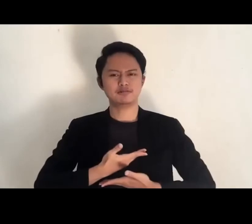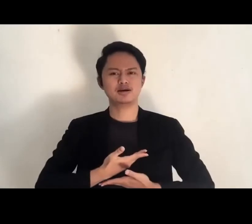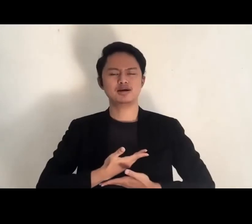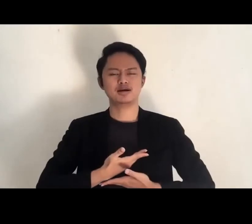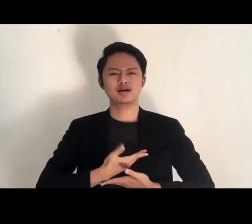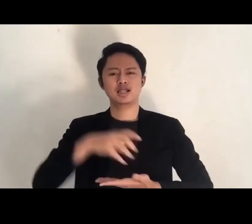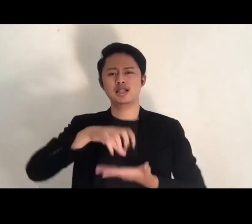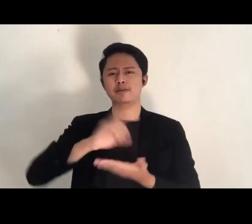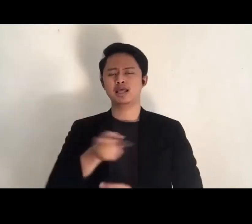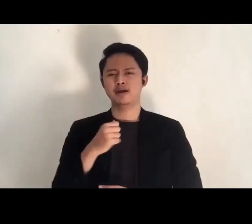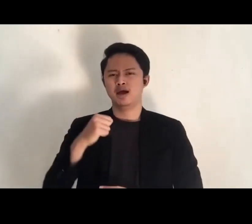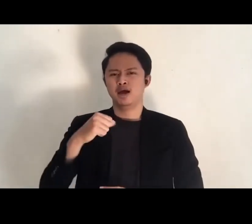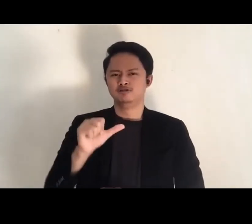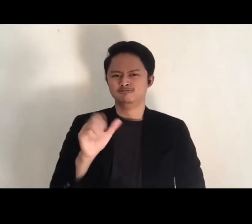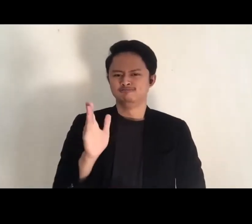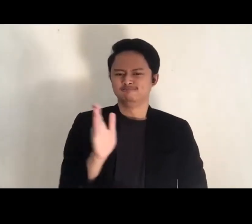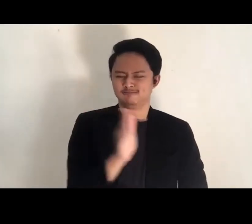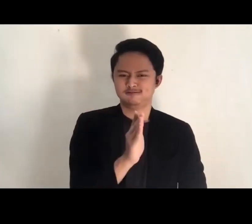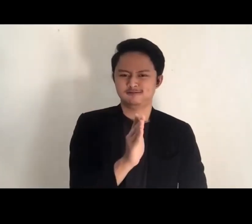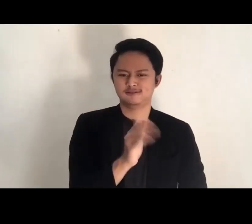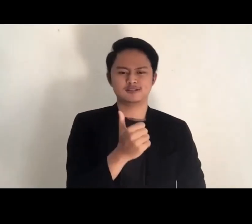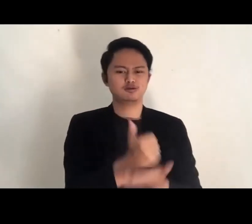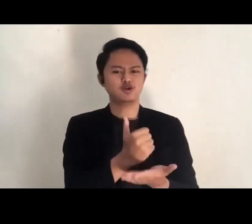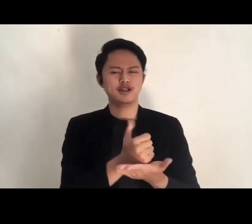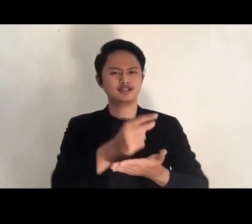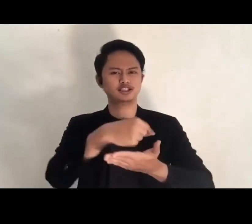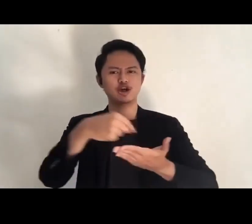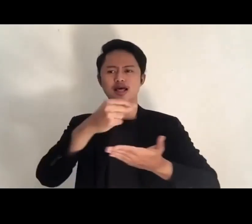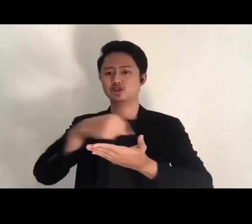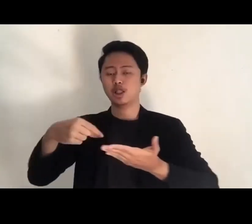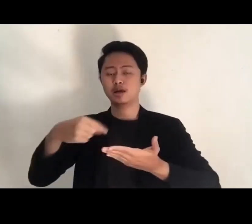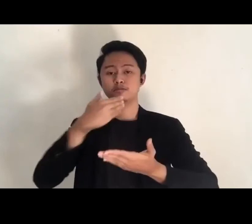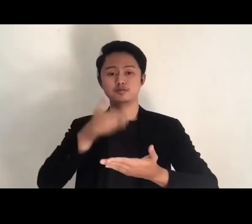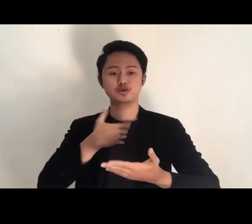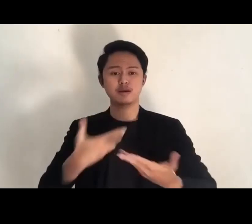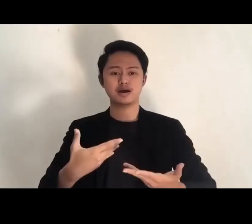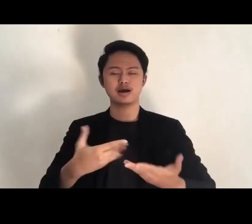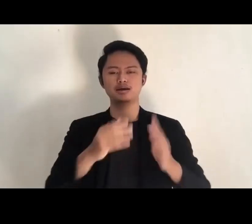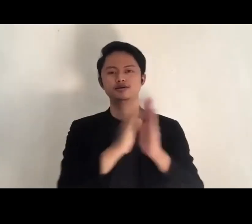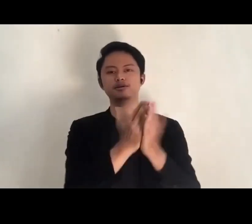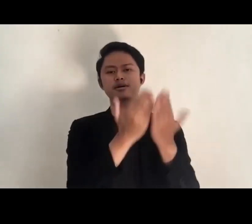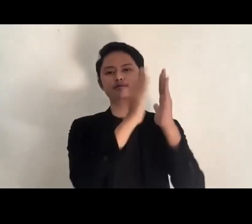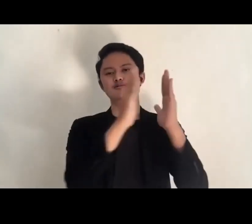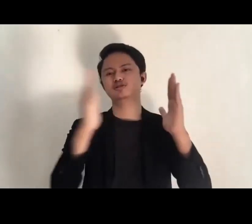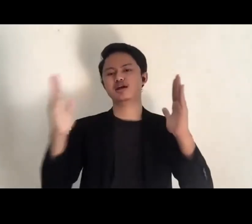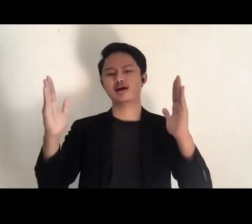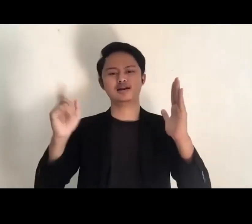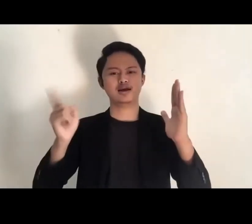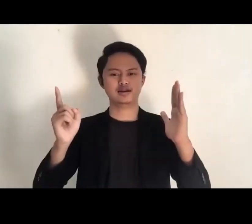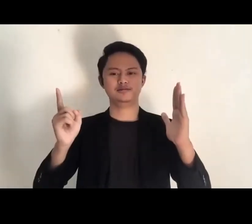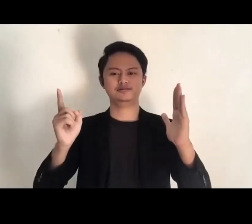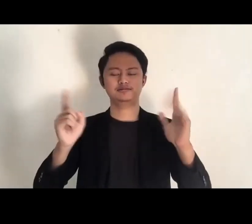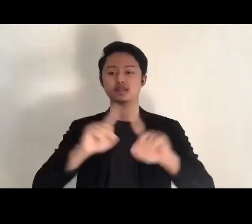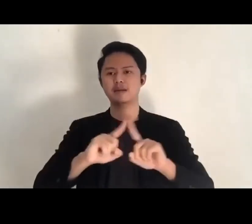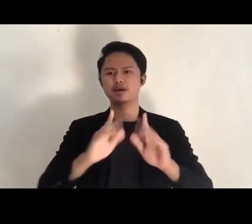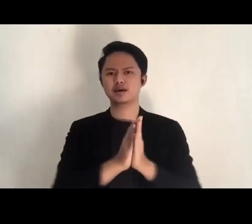ini sesungguhnya sebagian besar sekolah itu memiliki perpustakaan. Tetapi